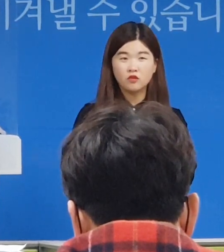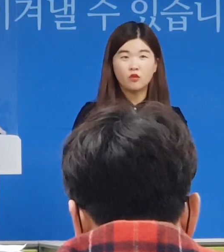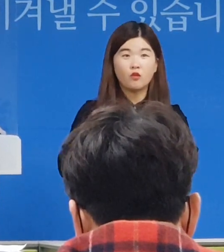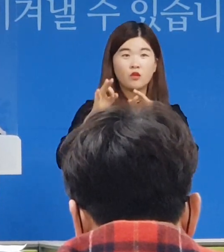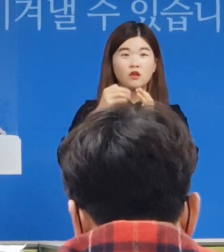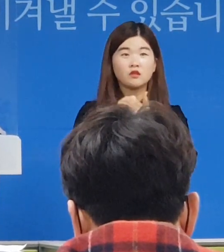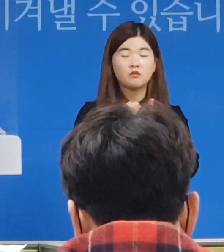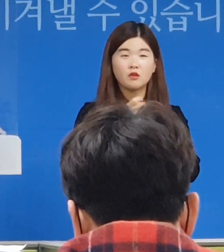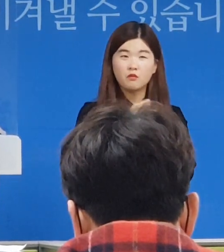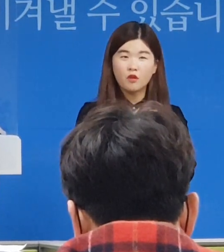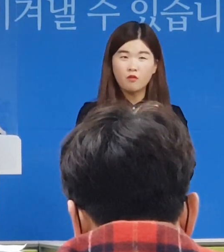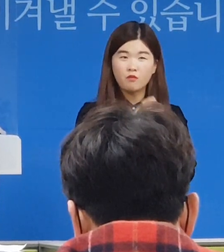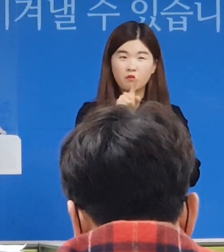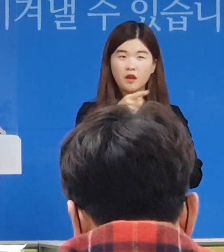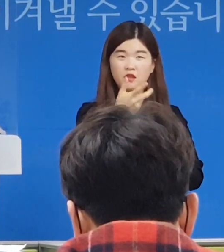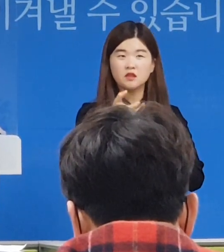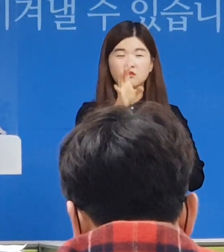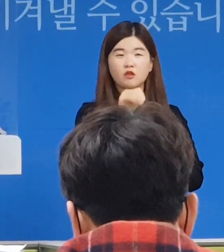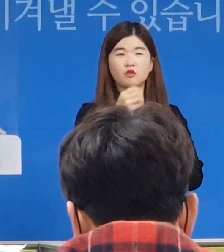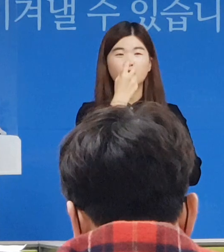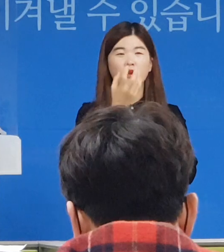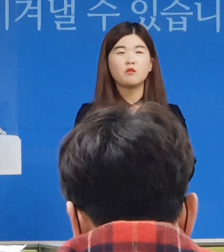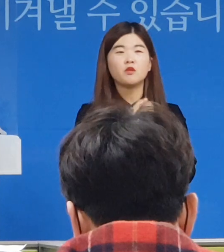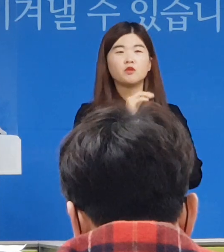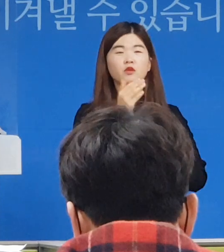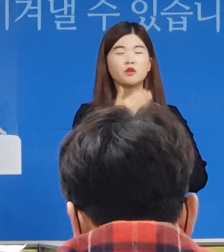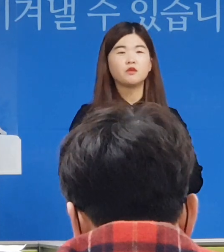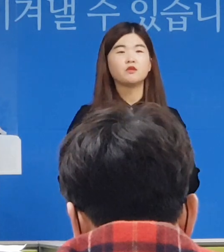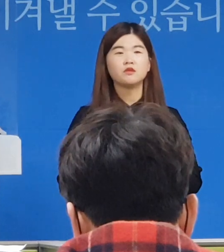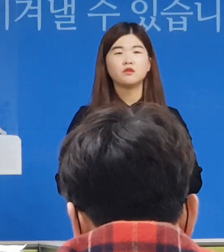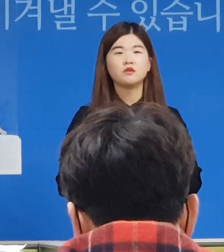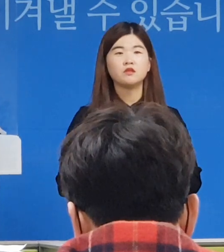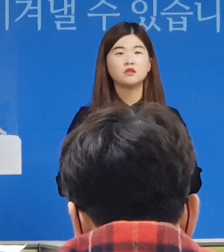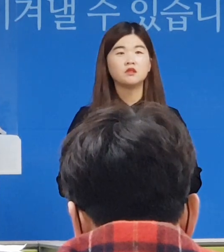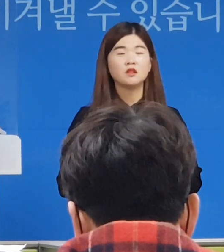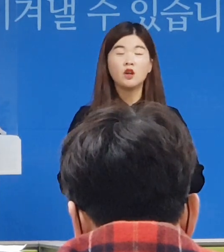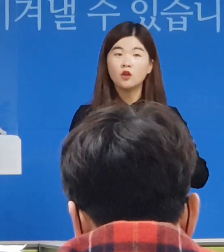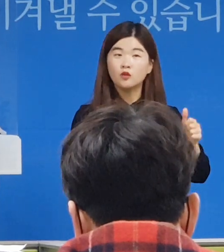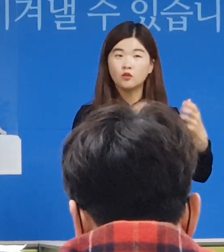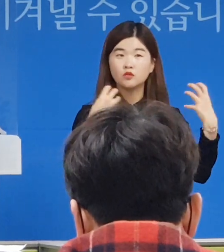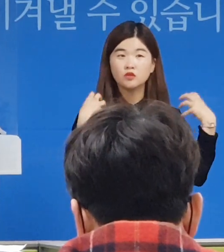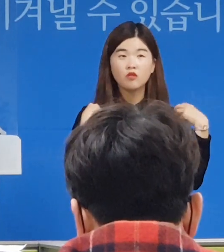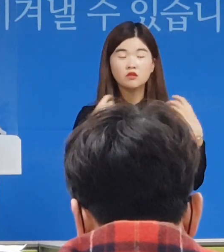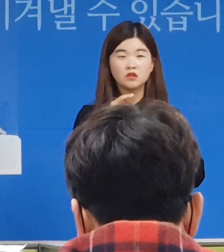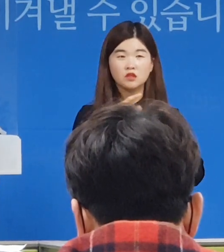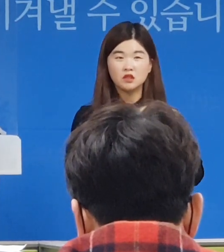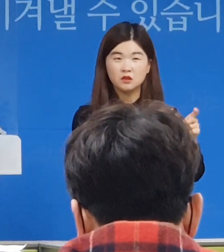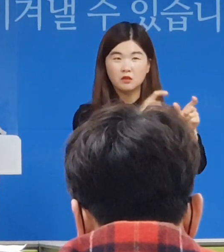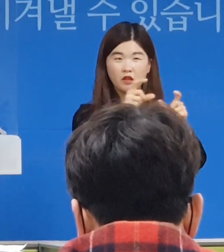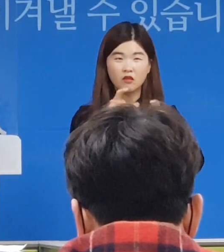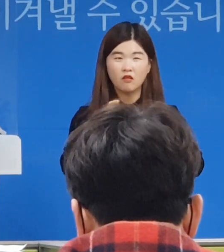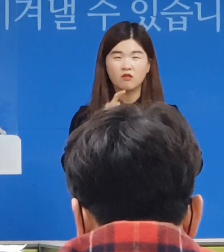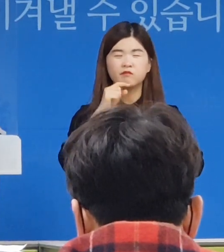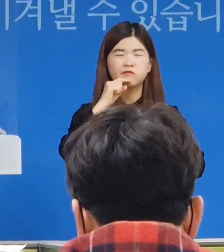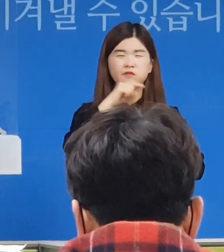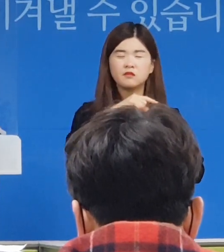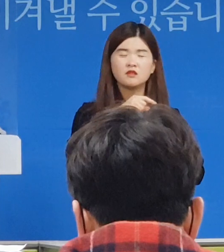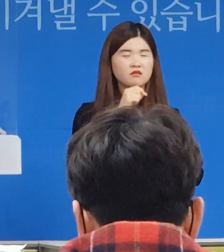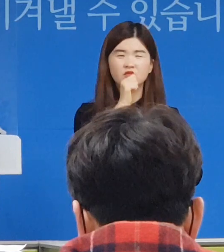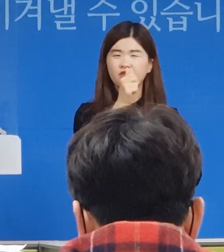따라서 법정전입이 약 170억이 추가로 확보되고 그리고 그 교육청인 경우 지방채 발행이 전혀